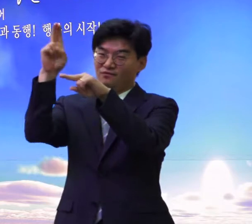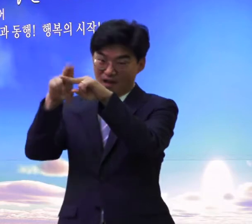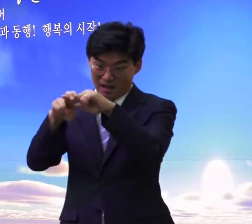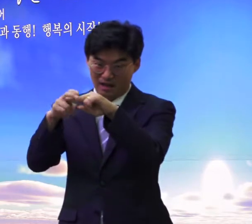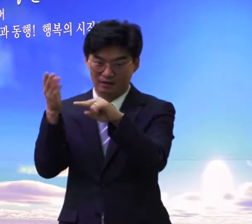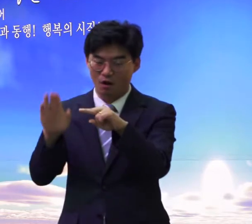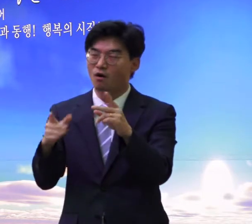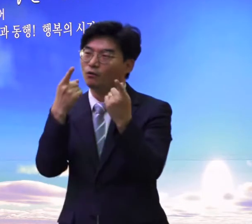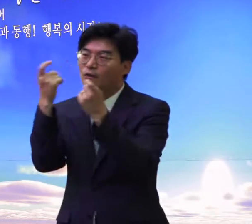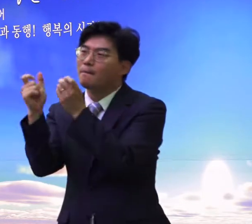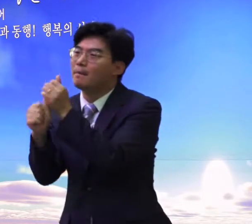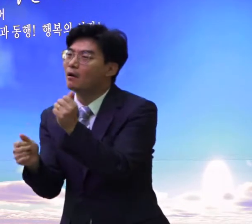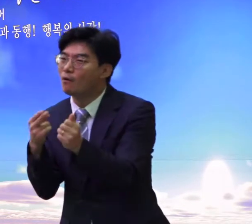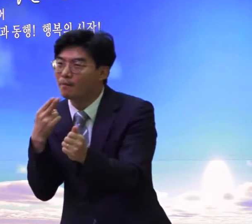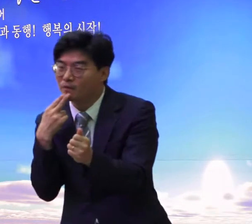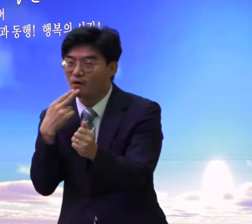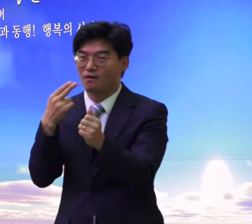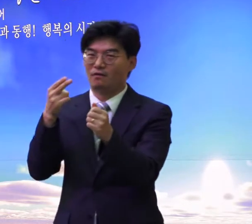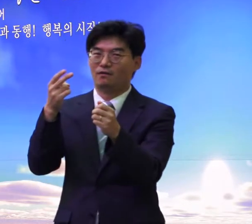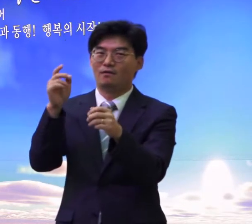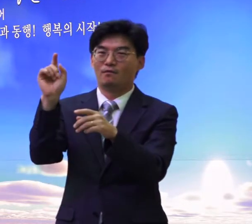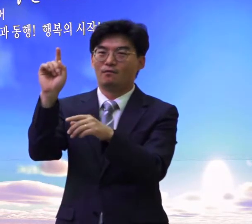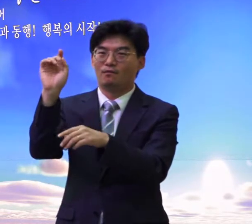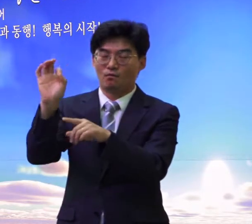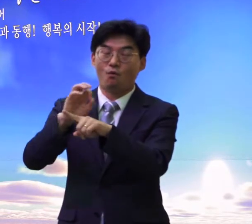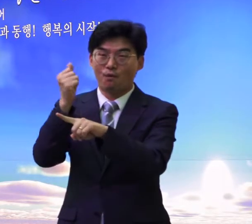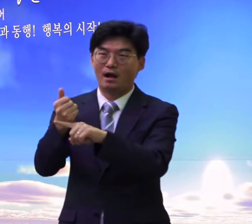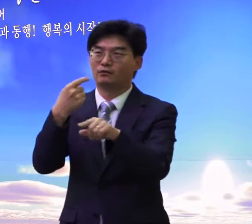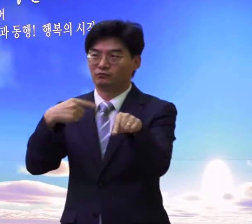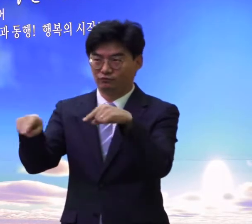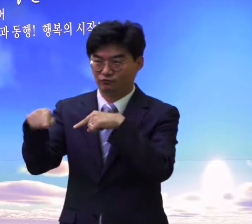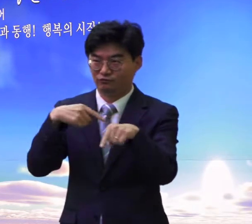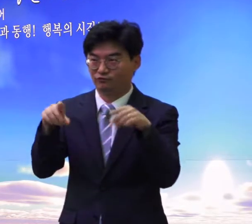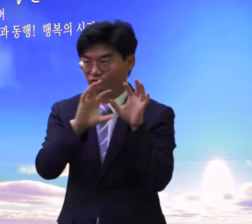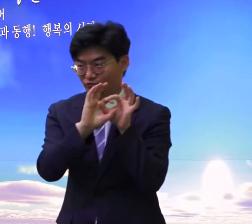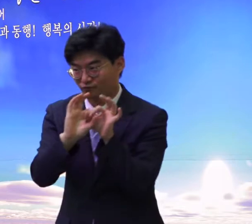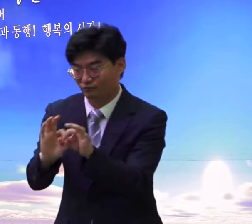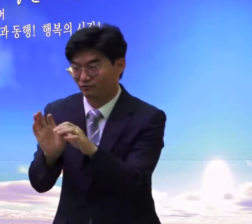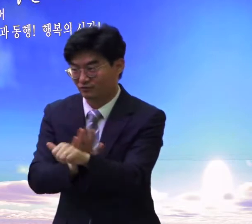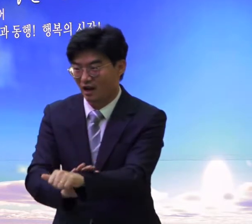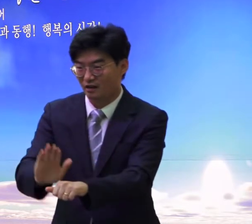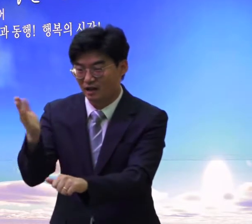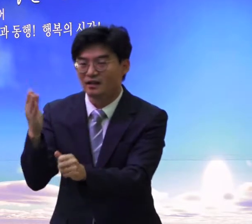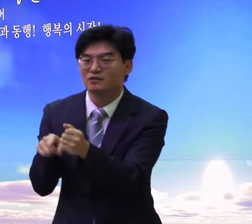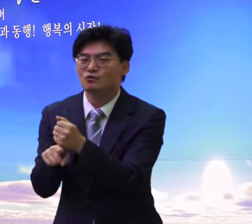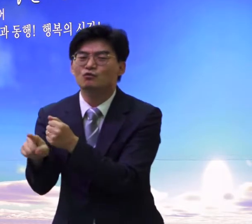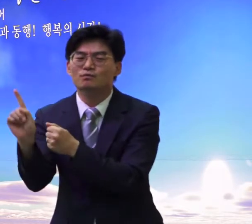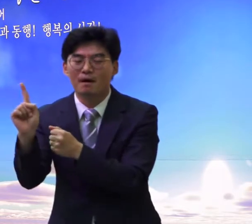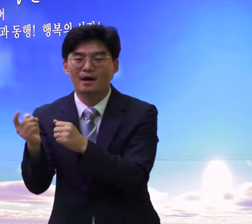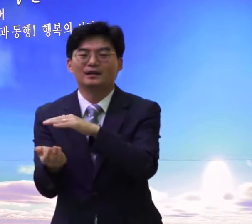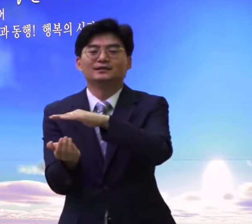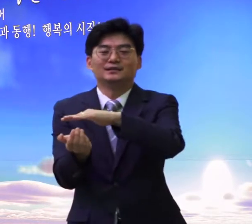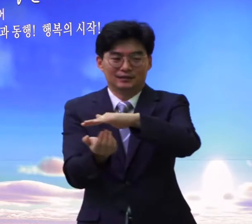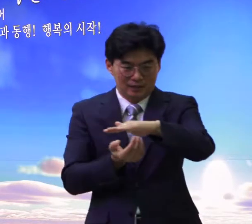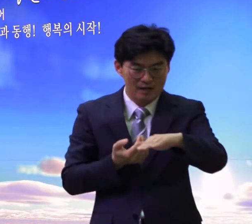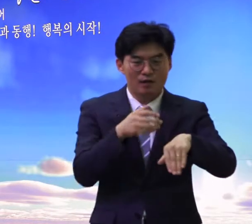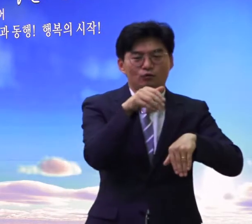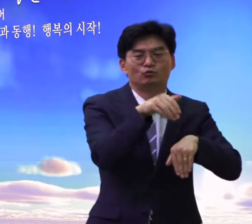것은 그가 충분한 기간 동안 하나님의 섭리 안에서 이 광야 학교의 인내의